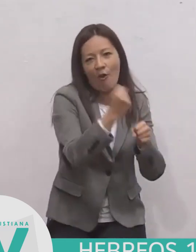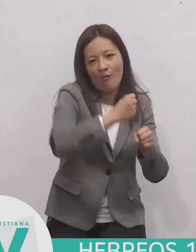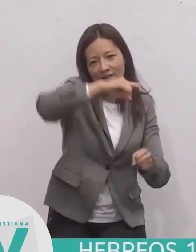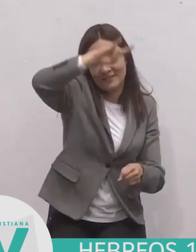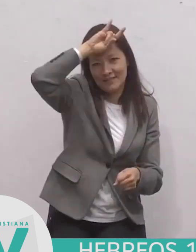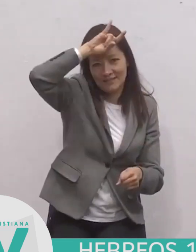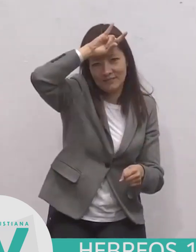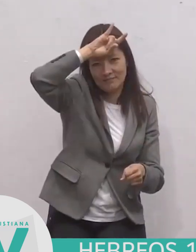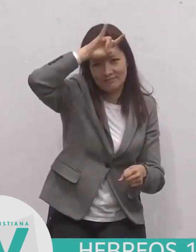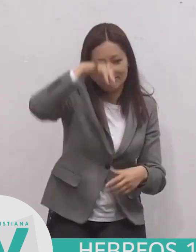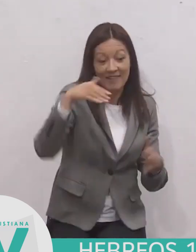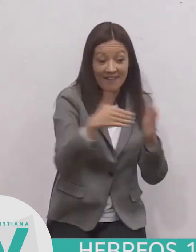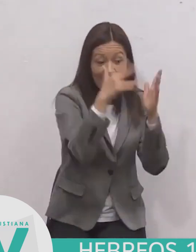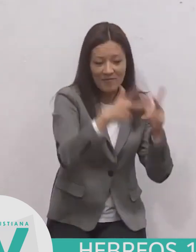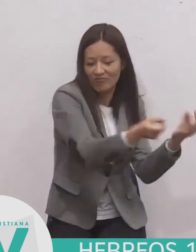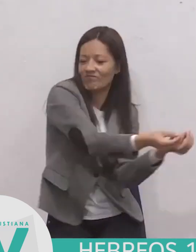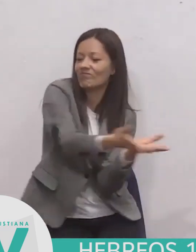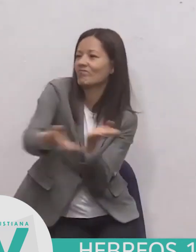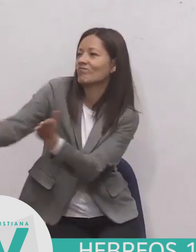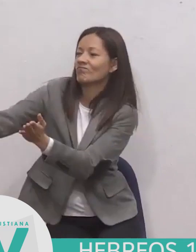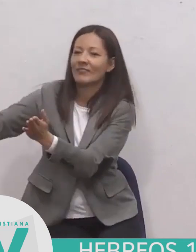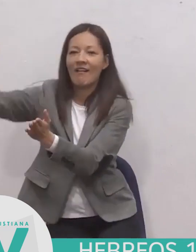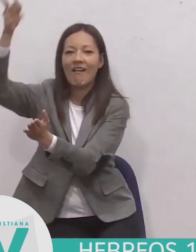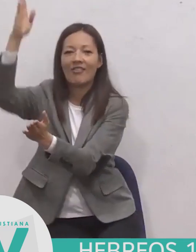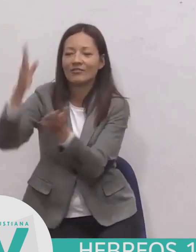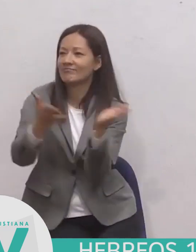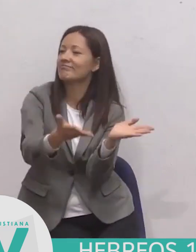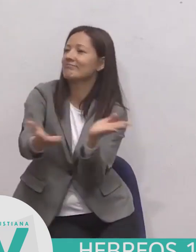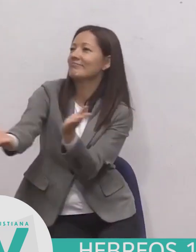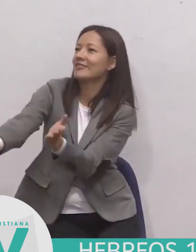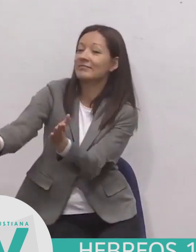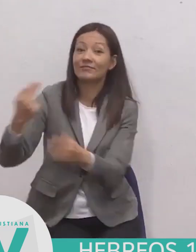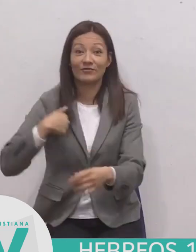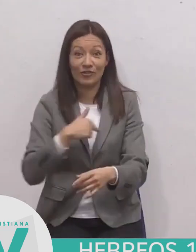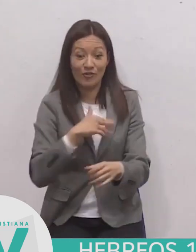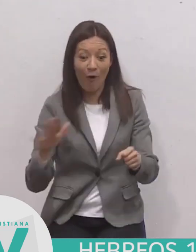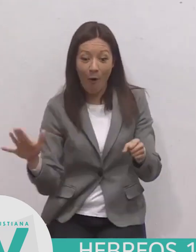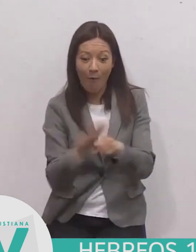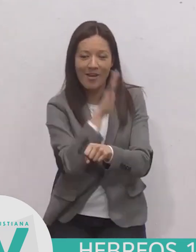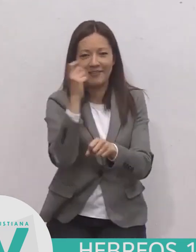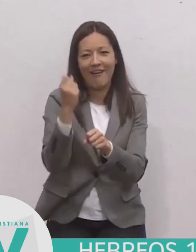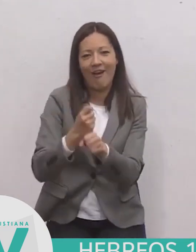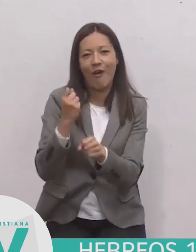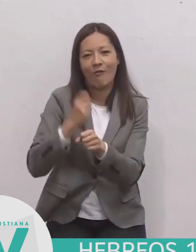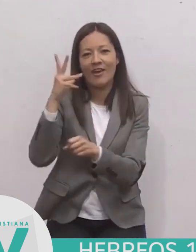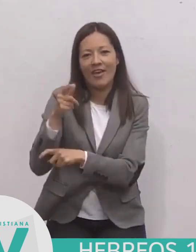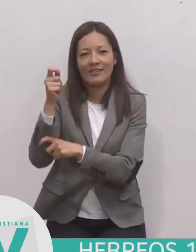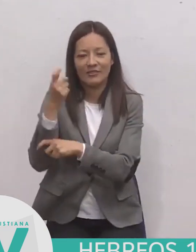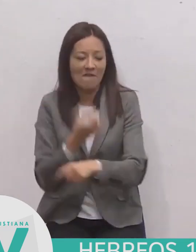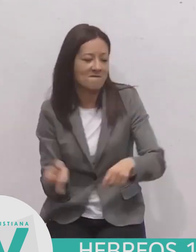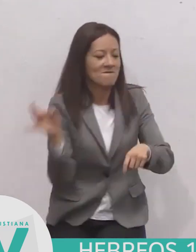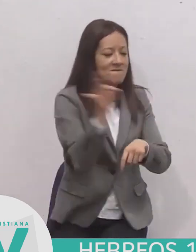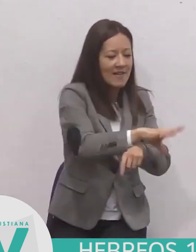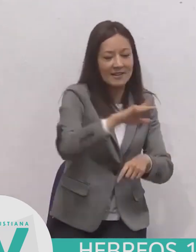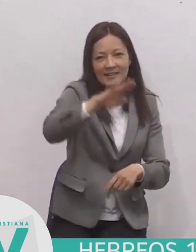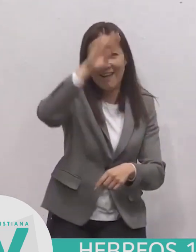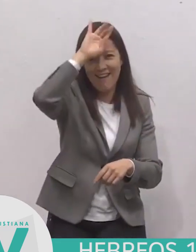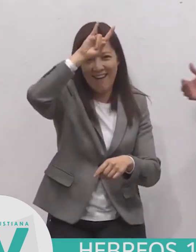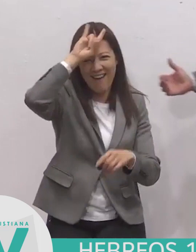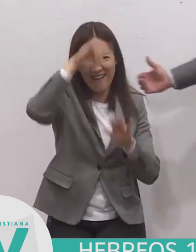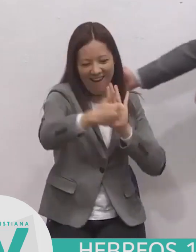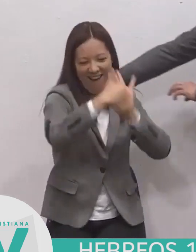2. Nosotros estamos completando la obra de Cristo, venciendo al enemigo. Cada vez